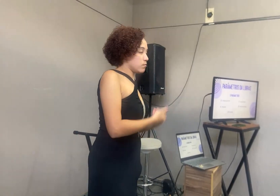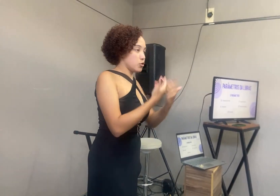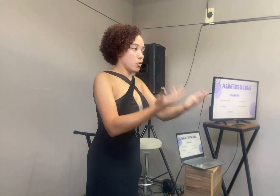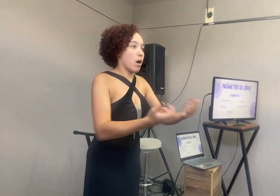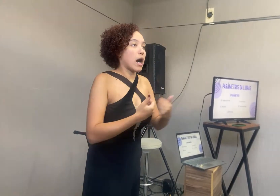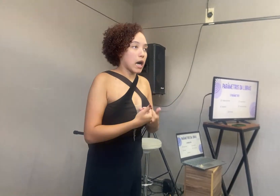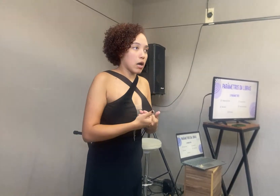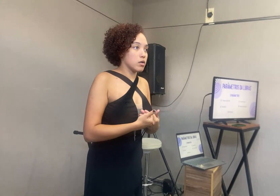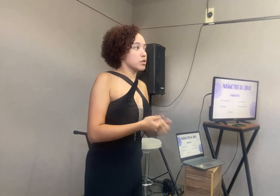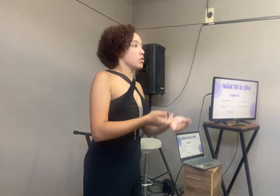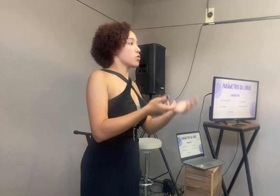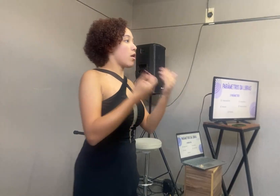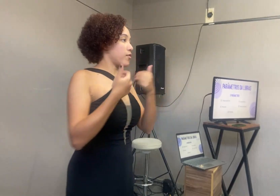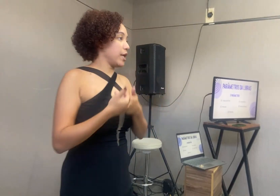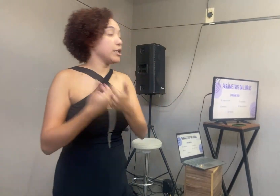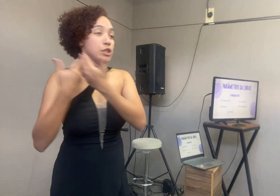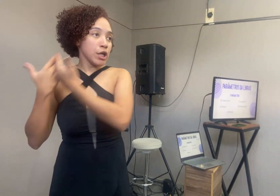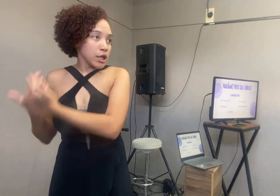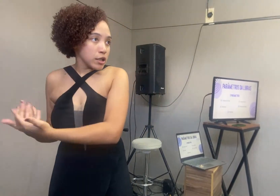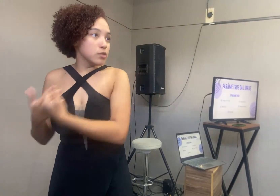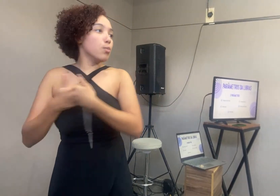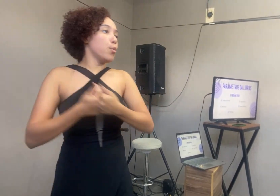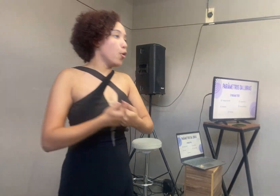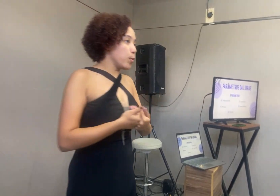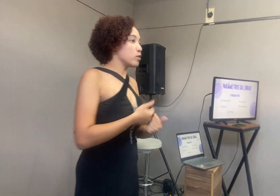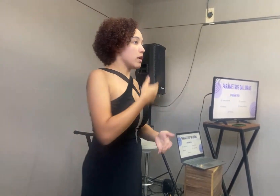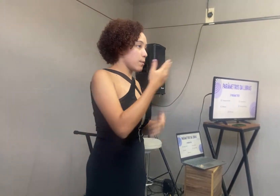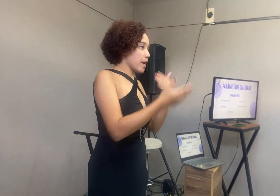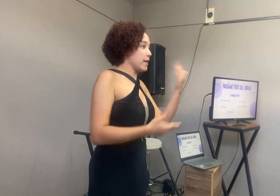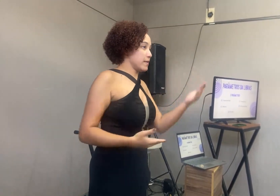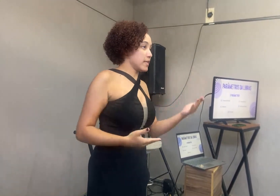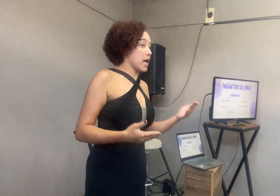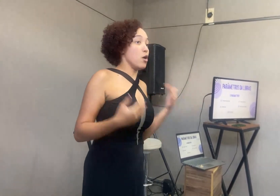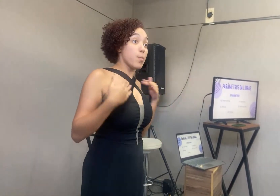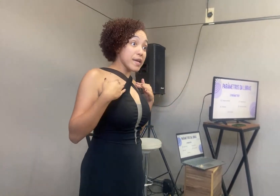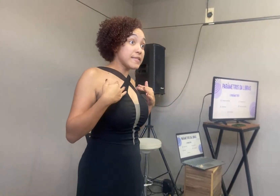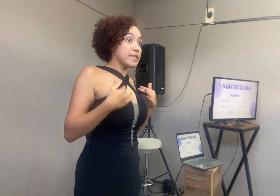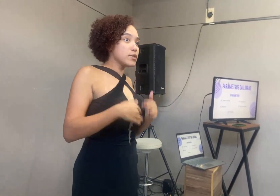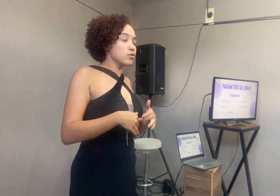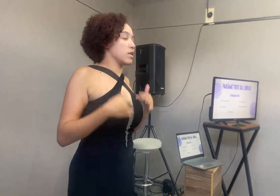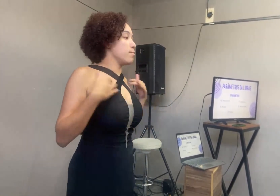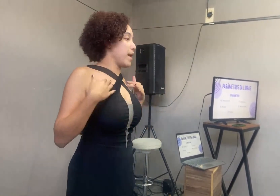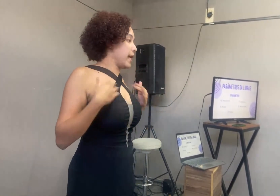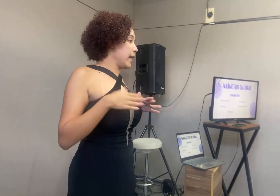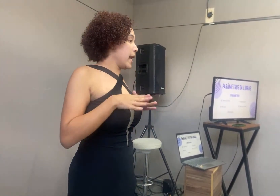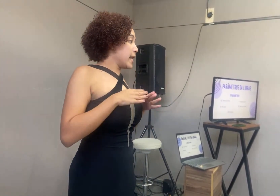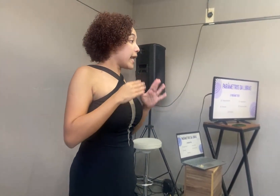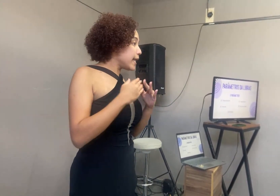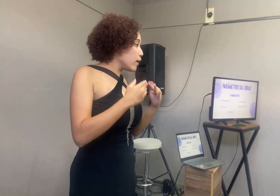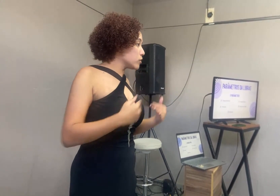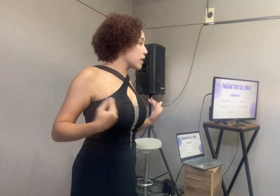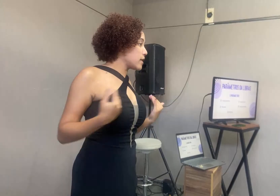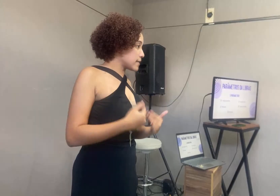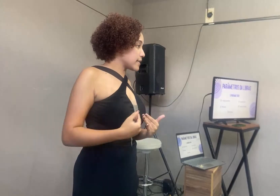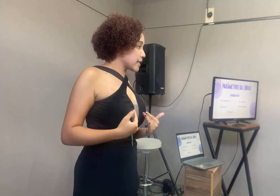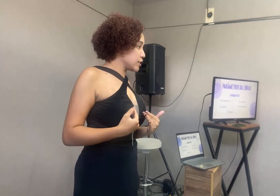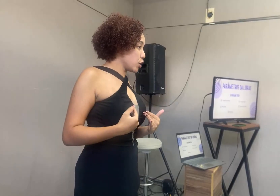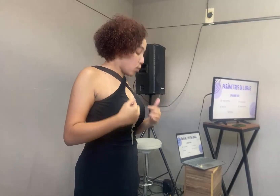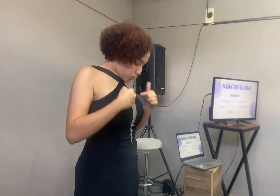de uma aula, se eu estou à frente de um púlpito ali para ensinar, eu preciso também, né, ter essa região. Por